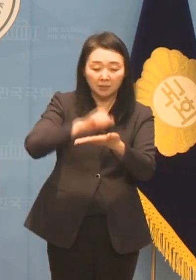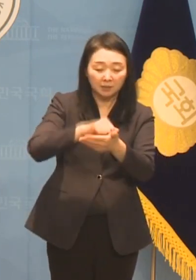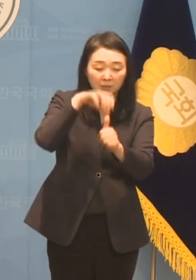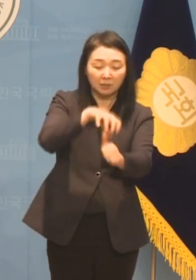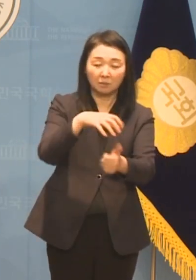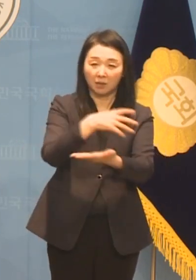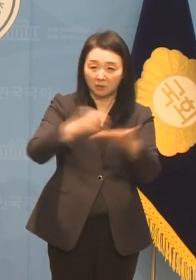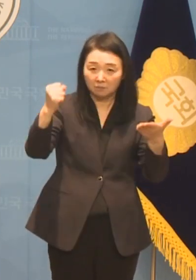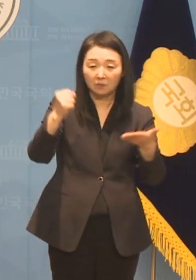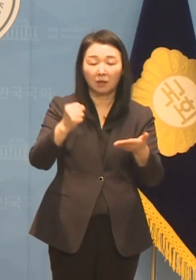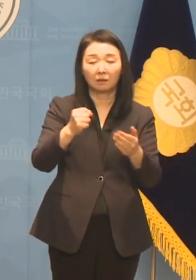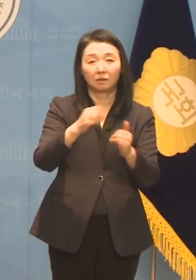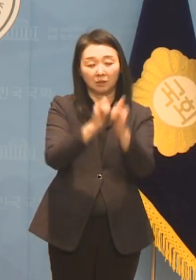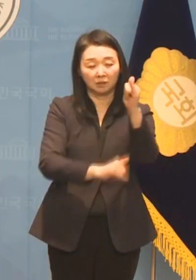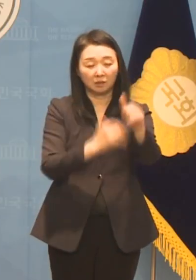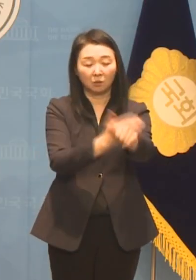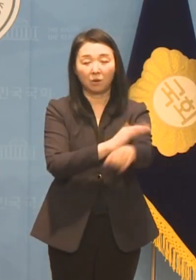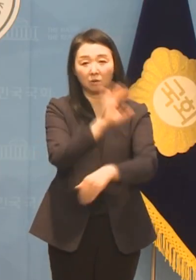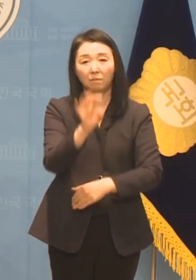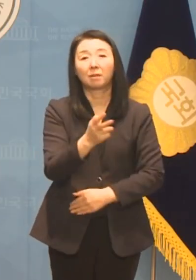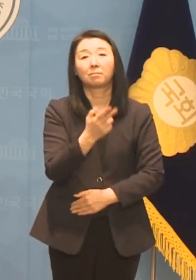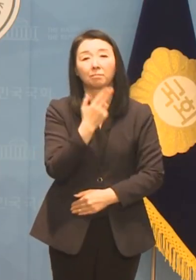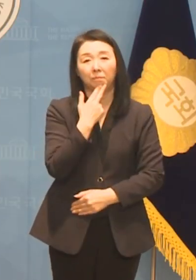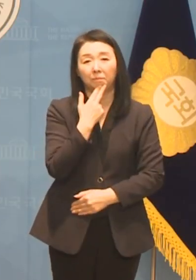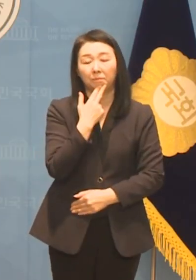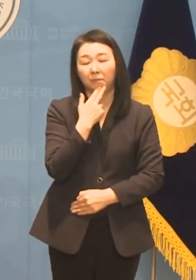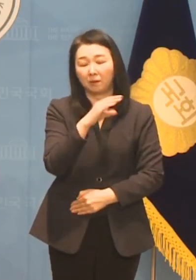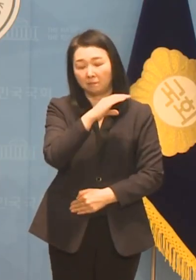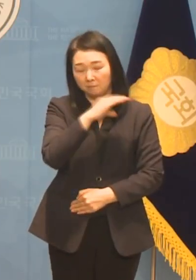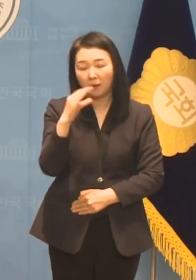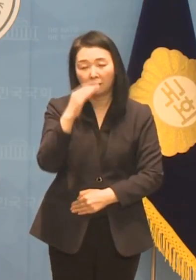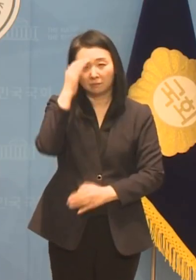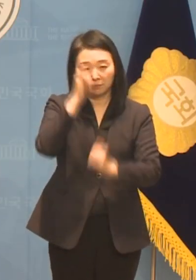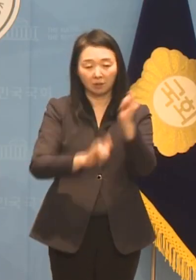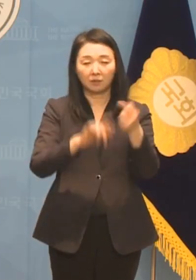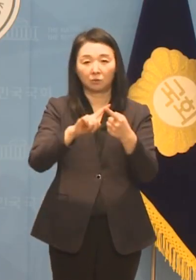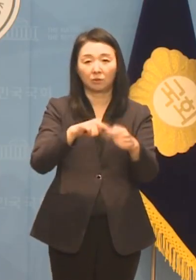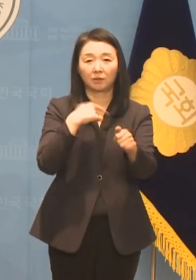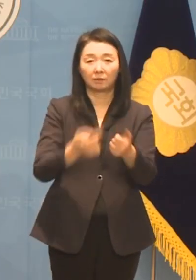침탈, 역사 왜곡이 반복되지 않도록 올바른